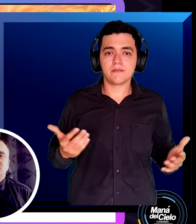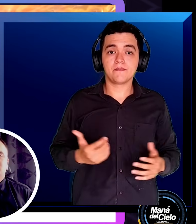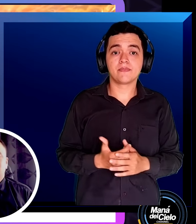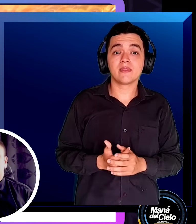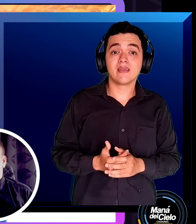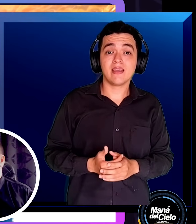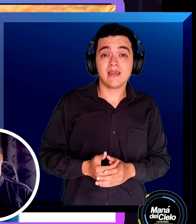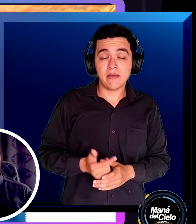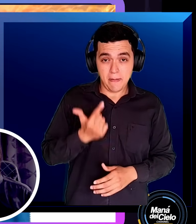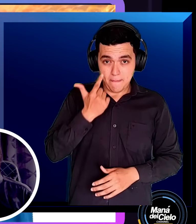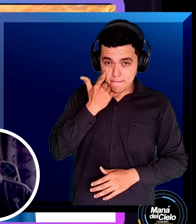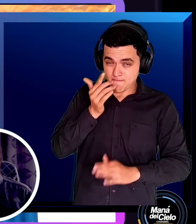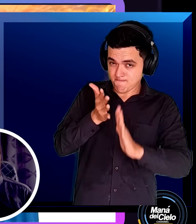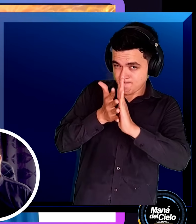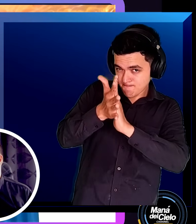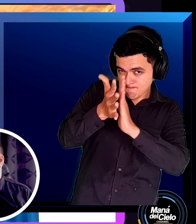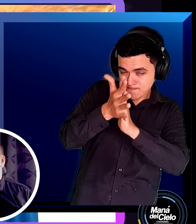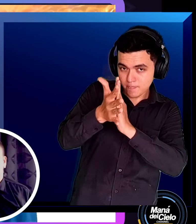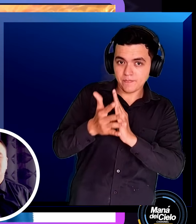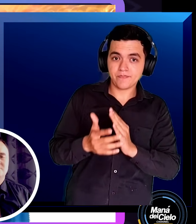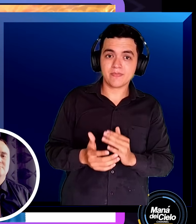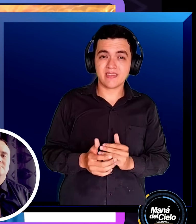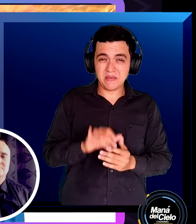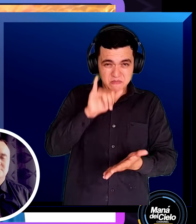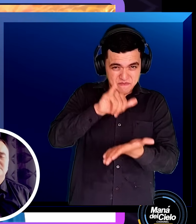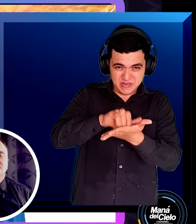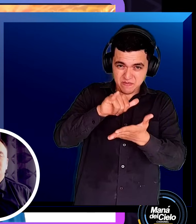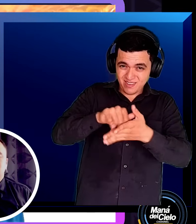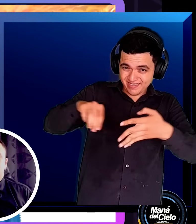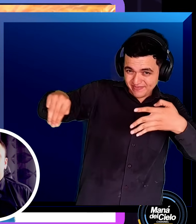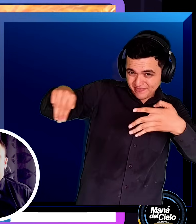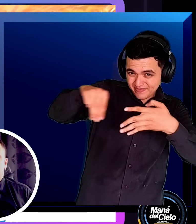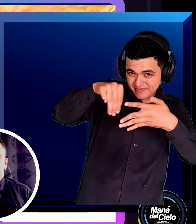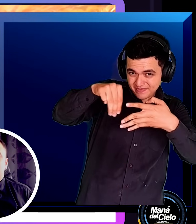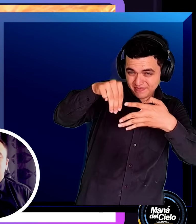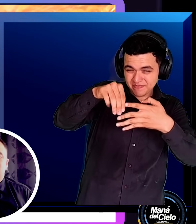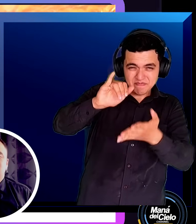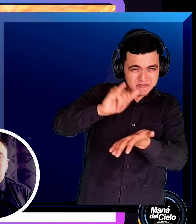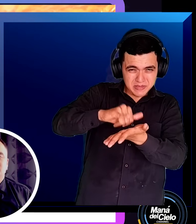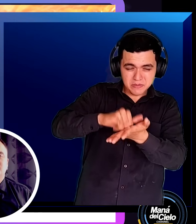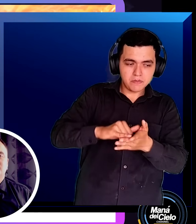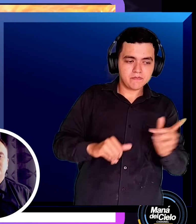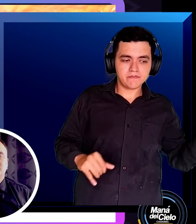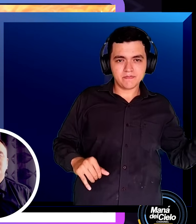Así como quedan empapados de lágrimas por tu petición,